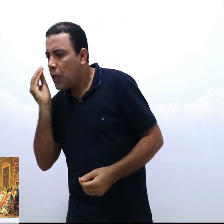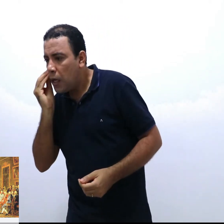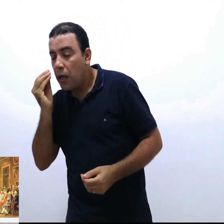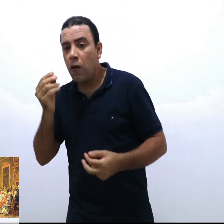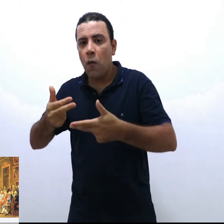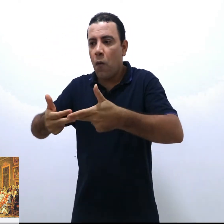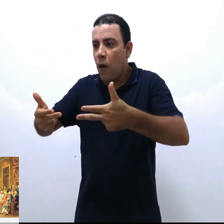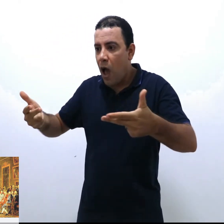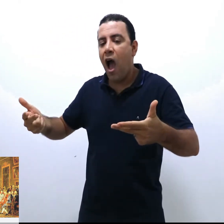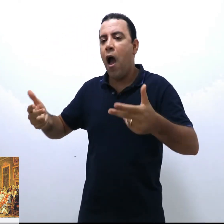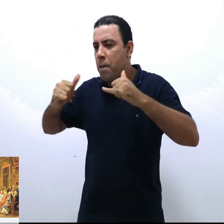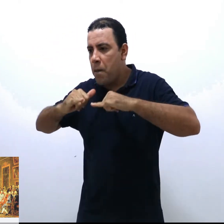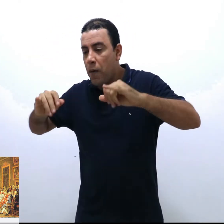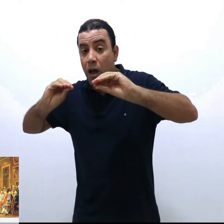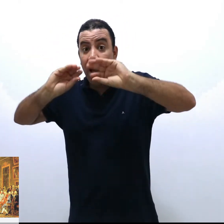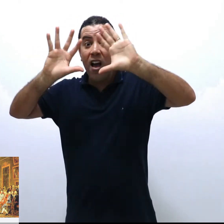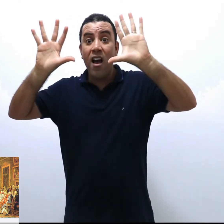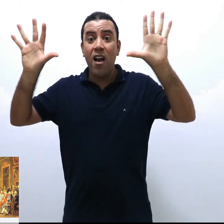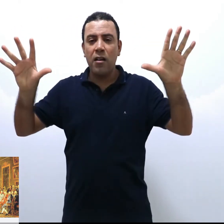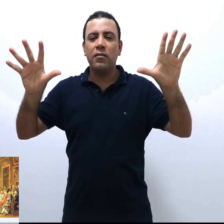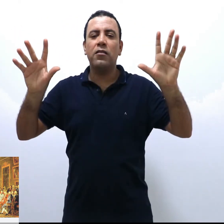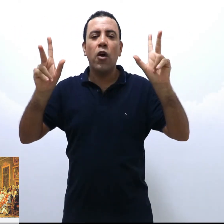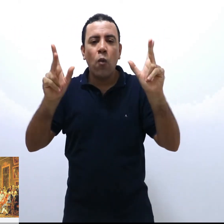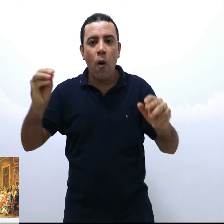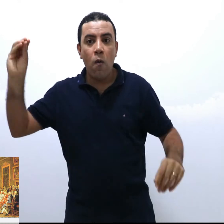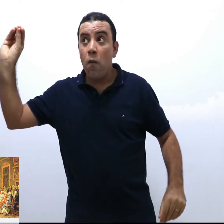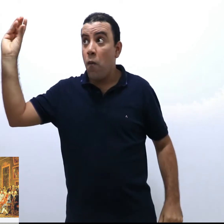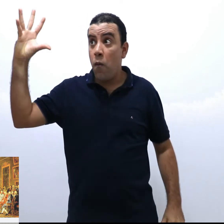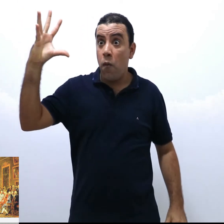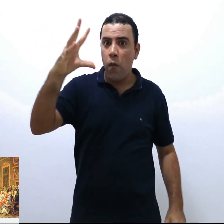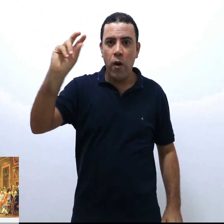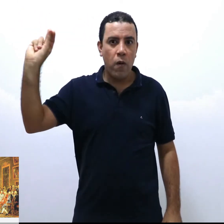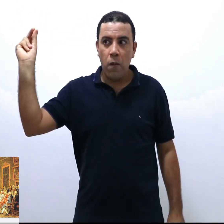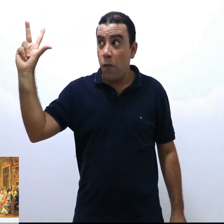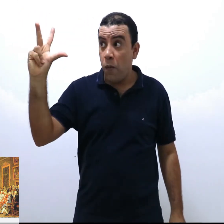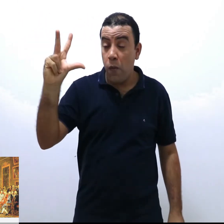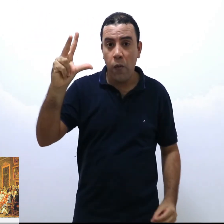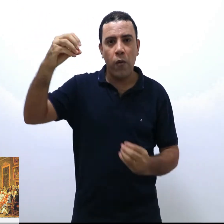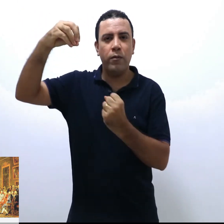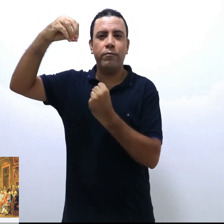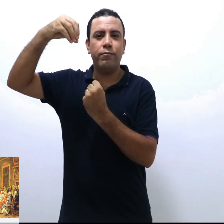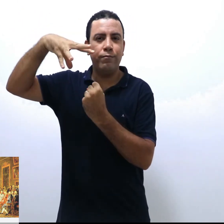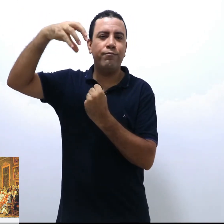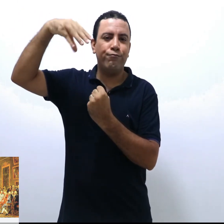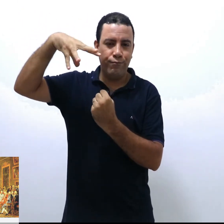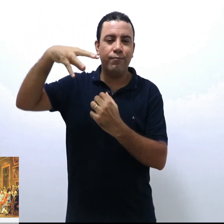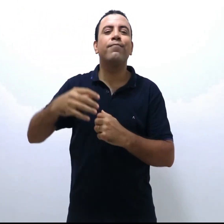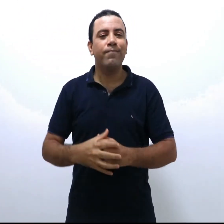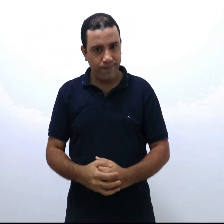a cultura, a ciência, lhe traria clareza, traria de fato a luz, o brilho. Então, por isso